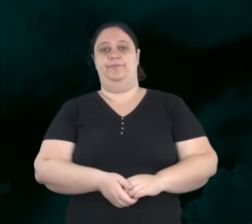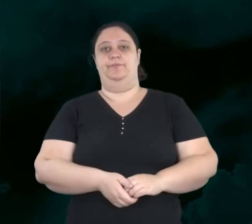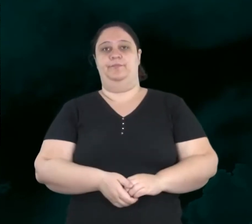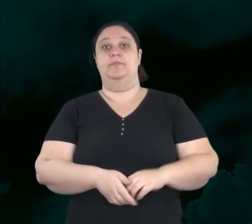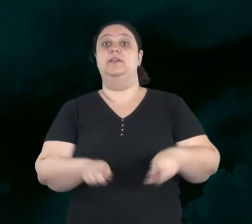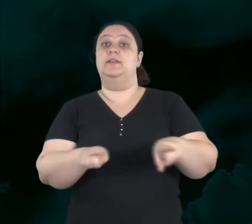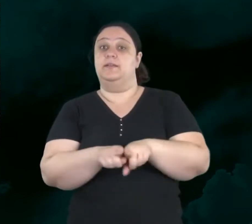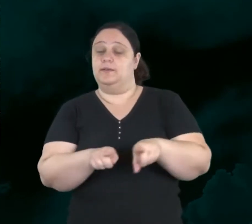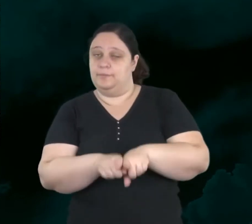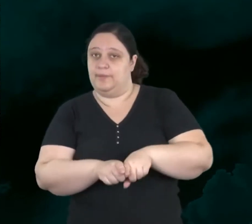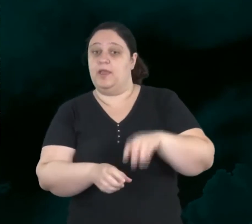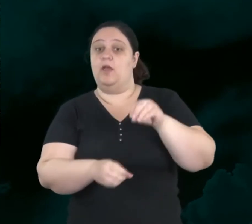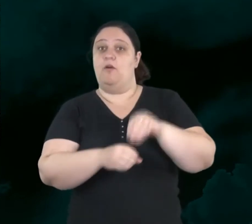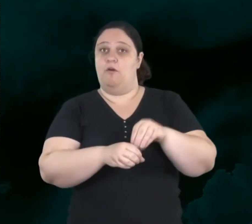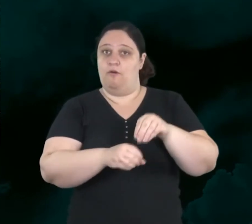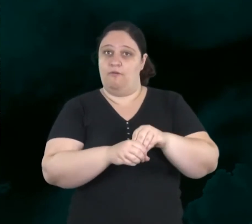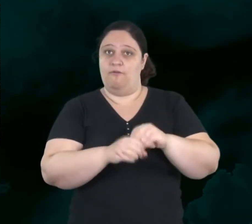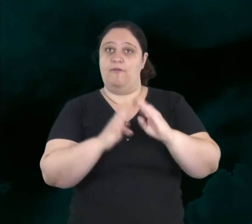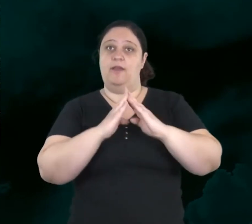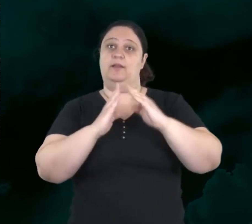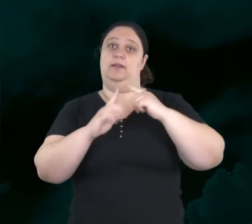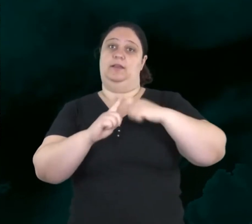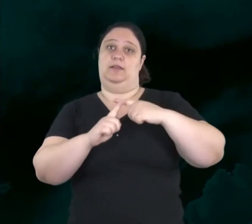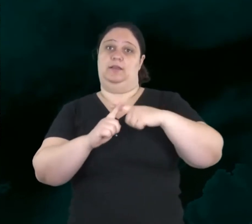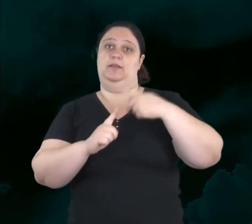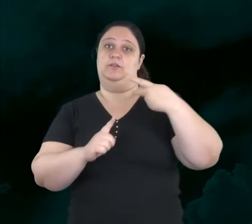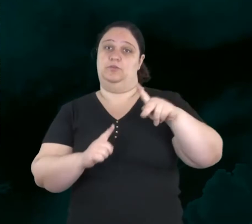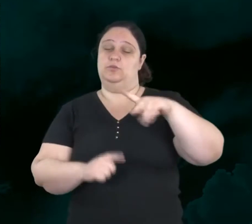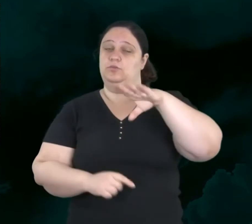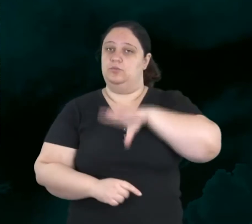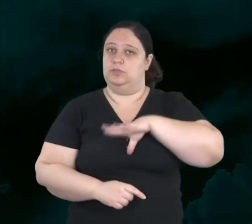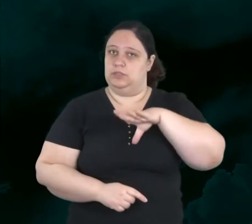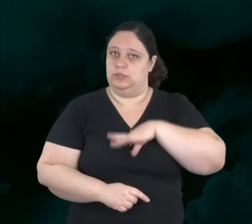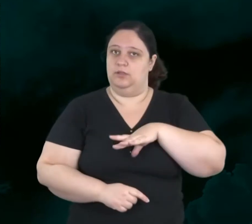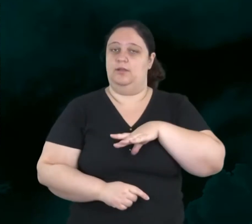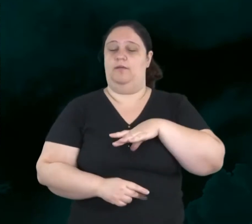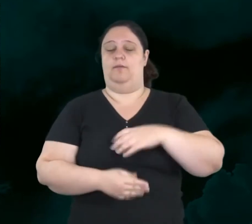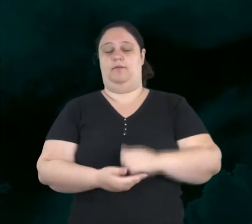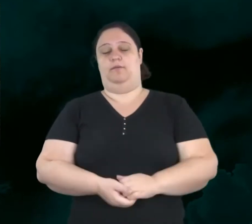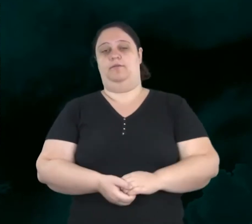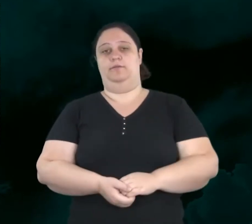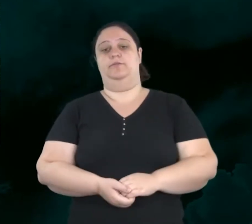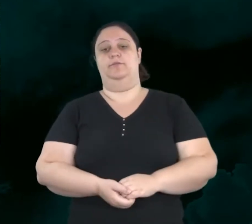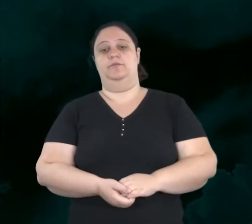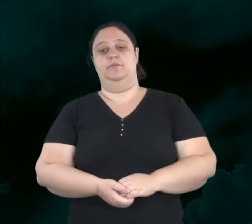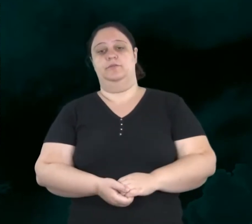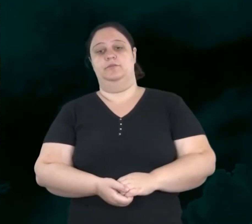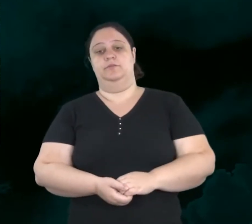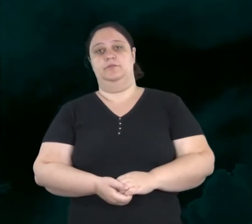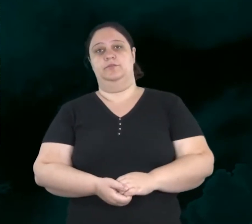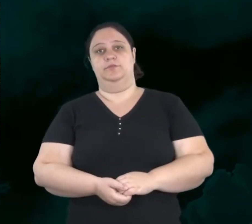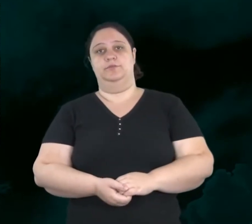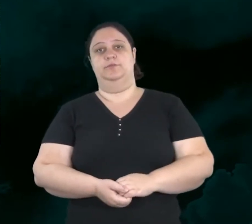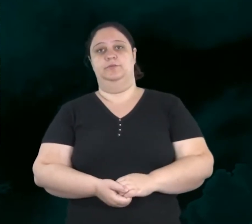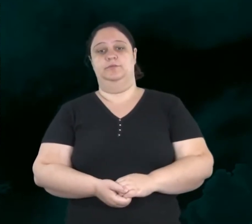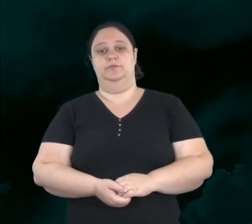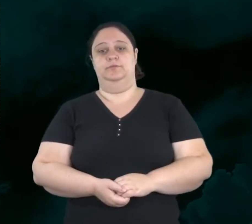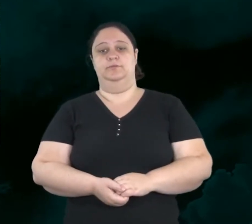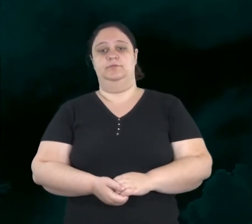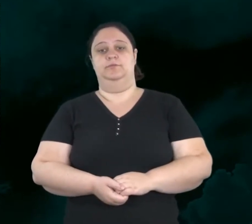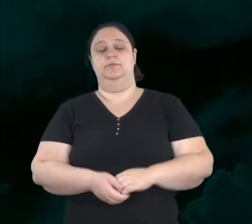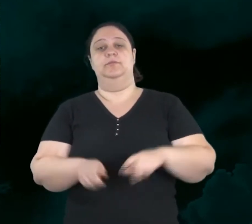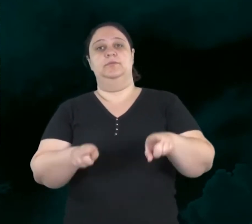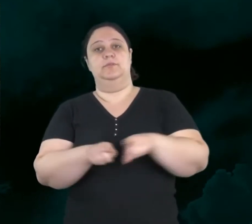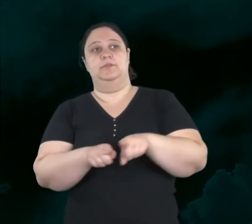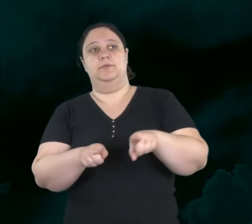sua igreja, para as necessidades locais, para a necessidade